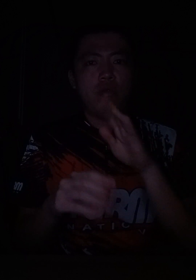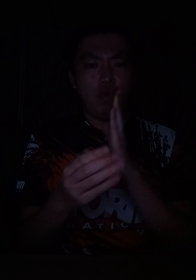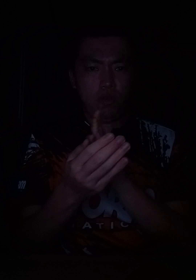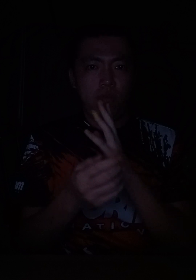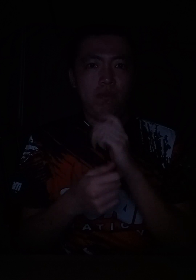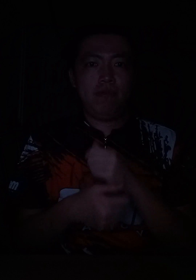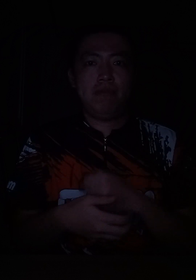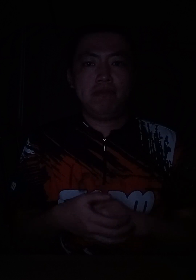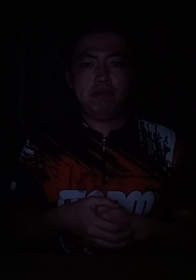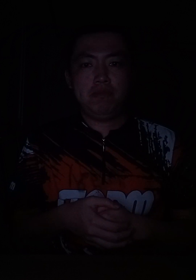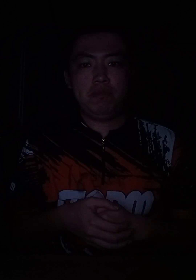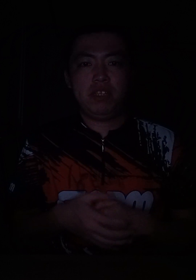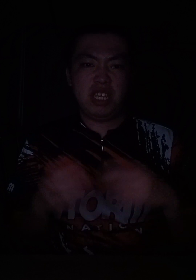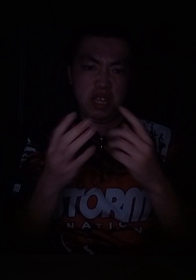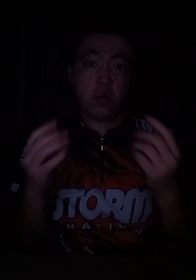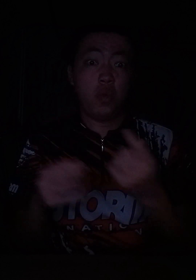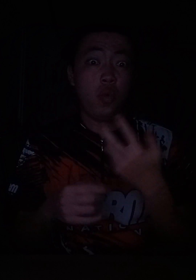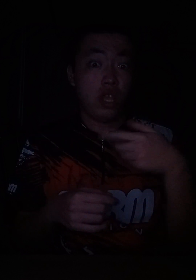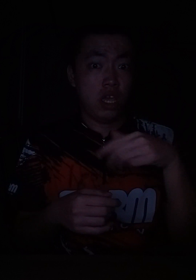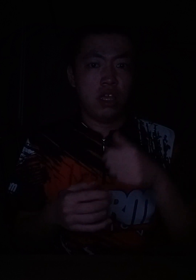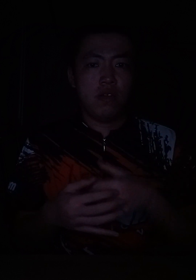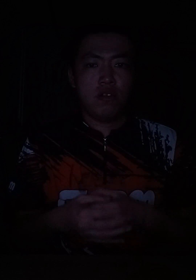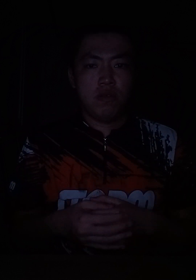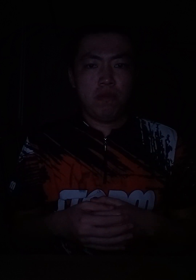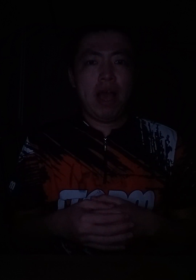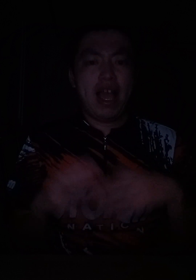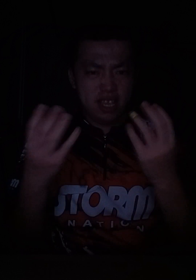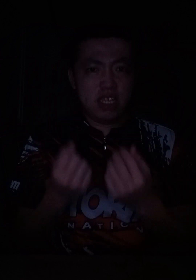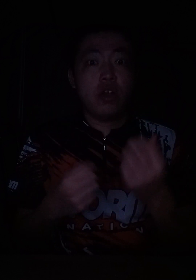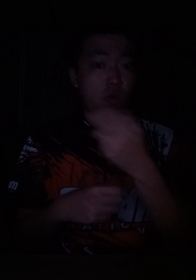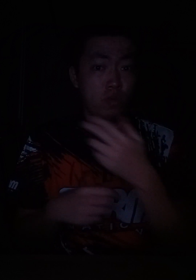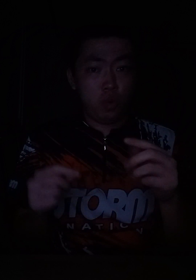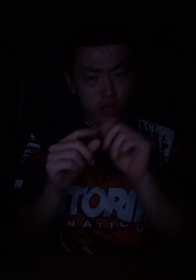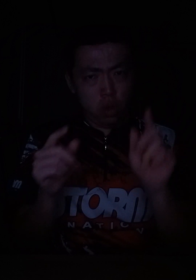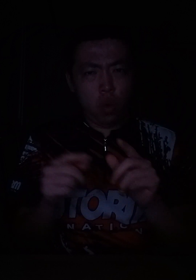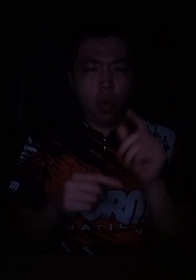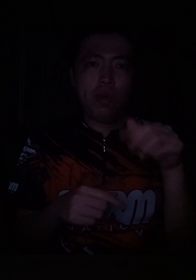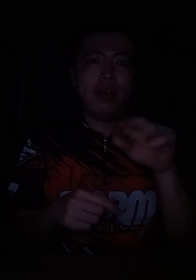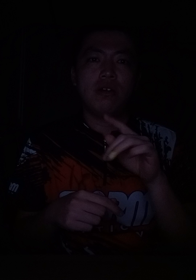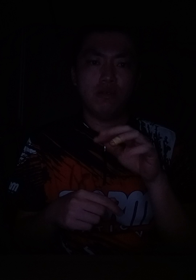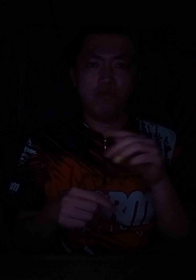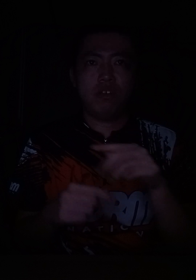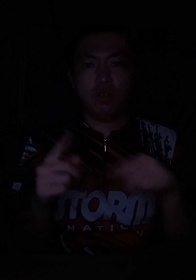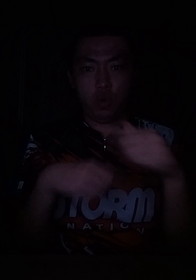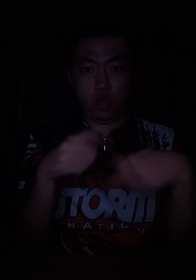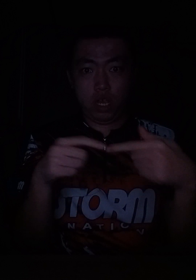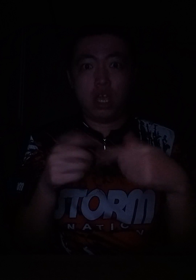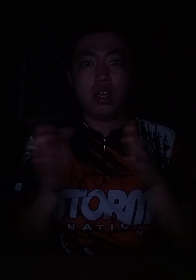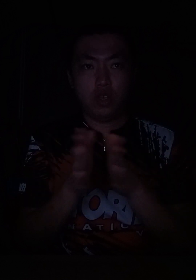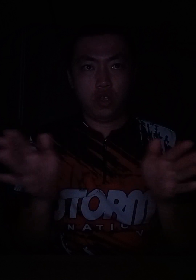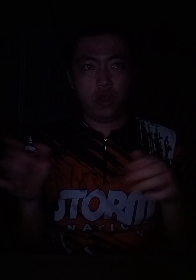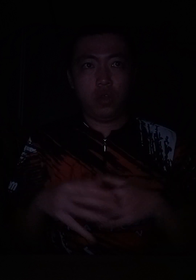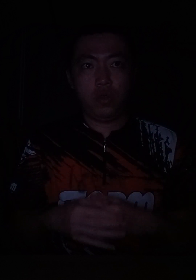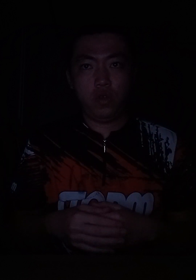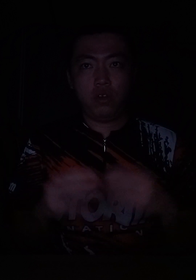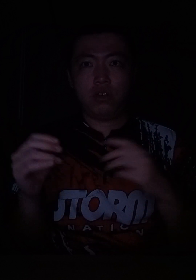됐던 겁니다. 기계가 노후화가 되게 되면은 반드시 점검을 통해 가지고 노후화된 부품을 교체를 해서 유지관리에 투자를